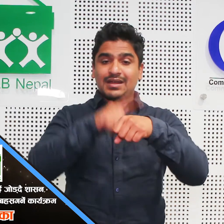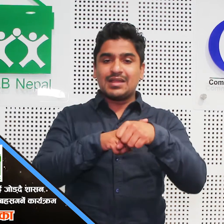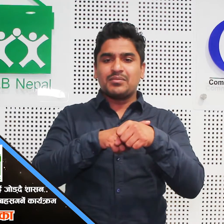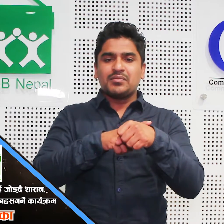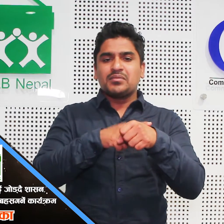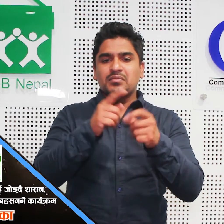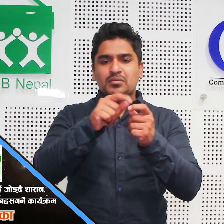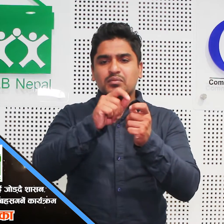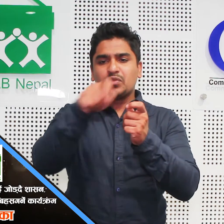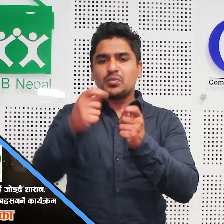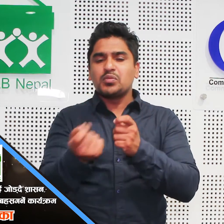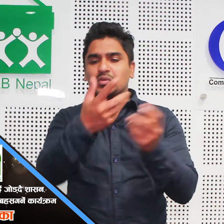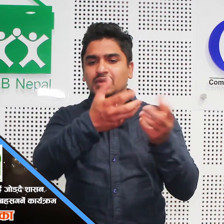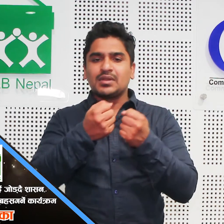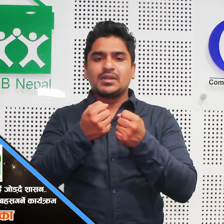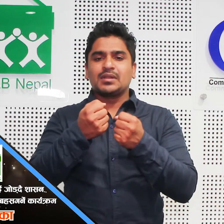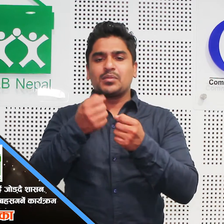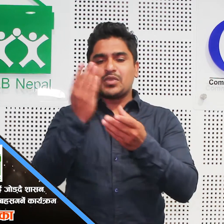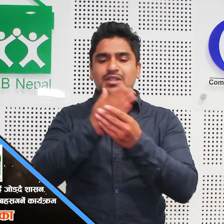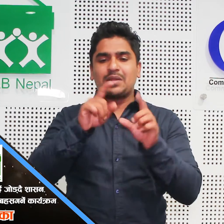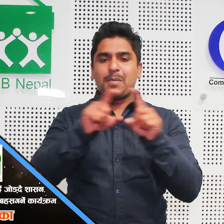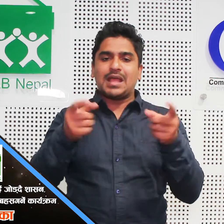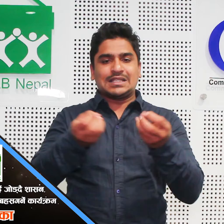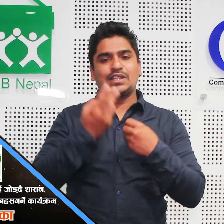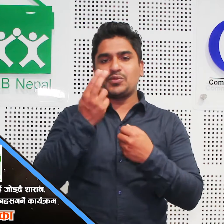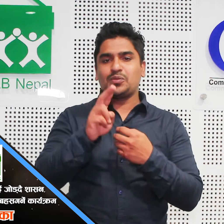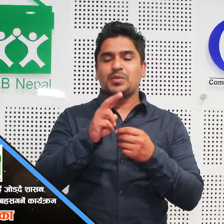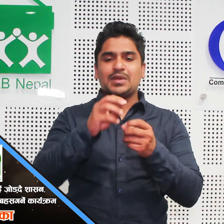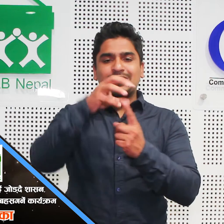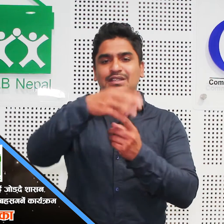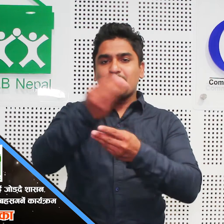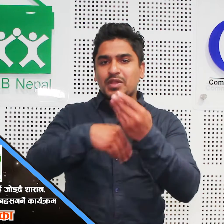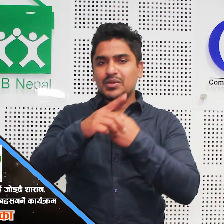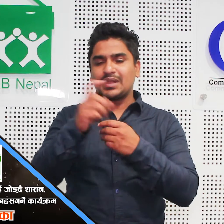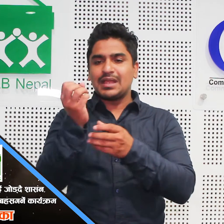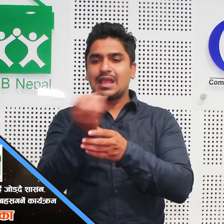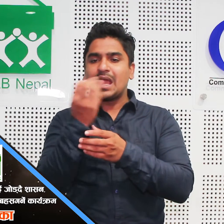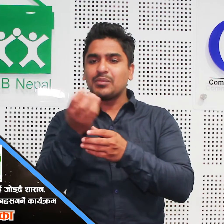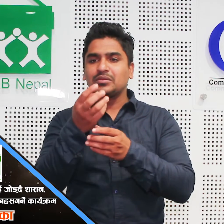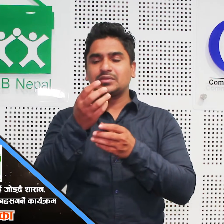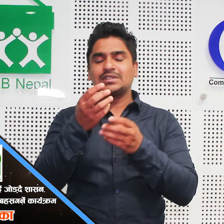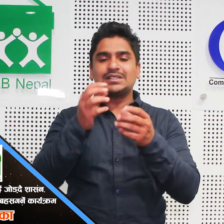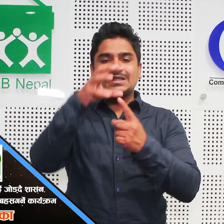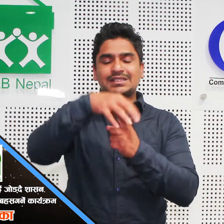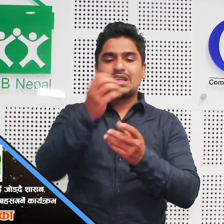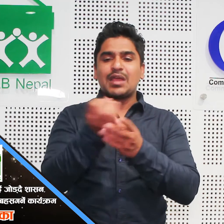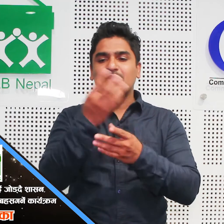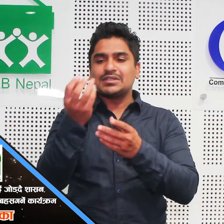जानलाई प्रशासनले पासको व्यवस्था गरिदिएको थियो होइन। अब च्याउ बेच्नलाई हामीलाई अब एम्बुलेन्स च्याउ एम्बुलेन्स भनेर गाडी गुन्डा दिइरहेको थियो।